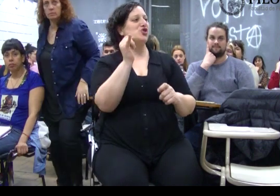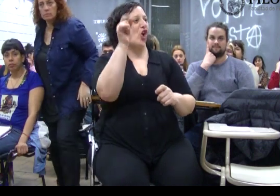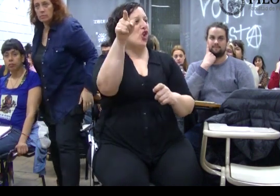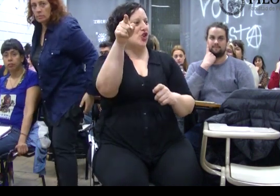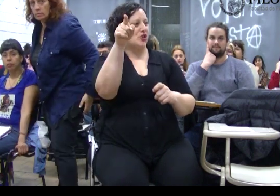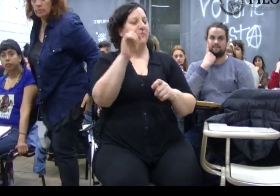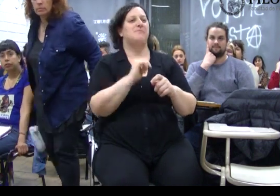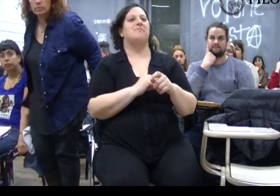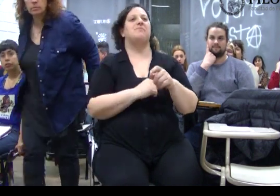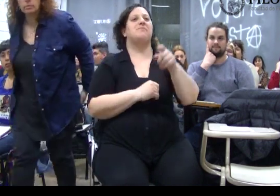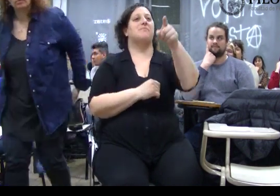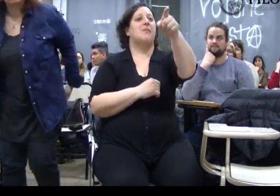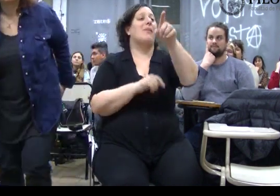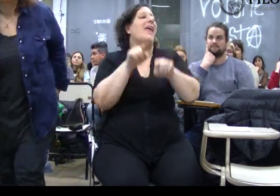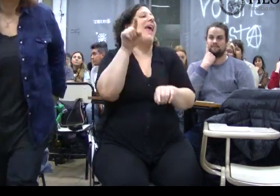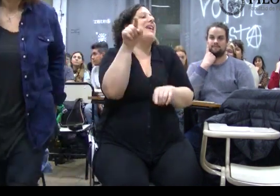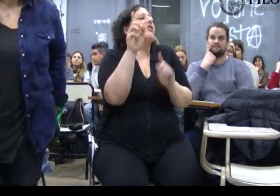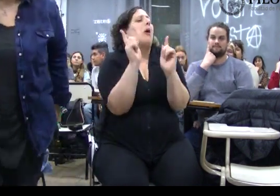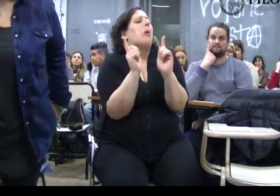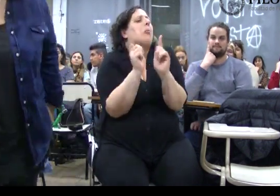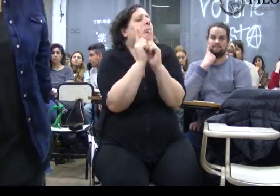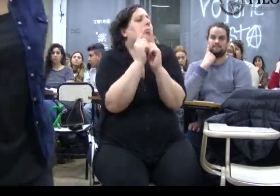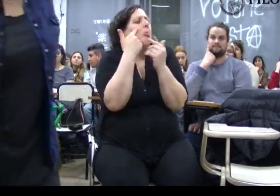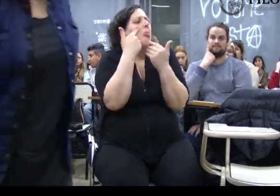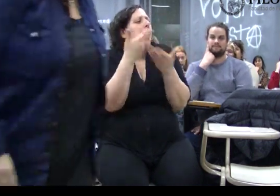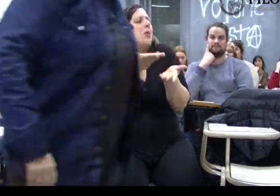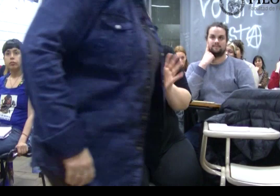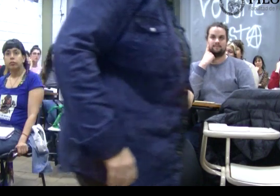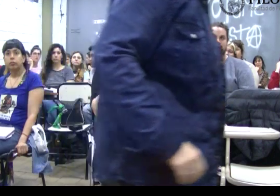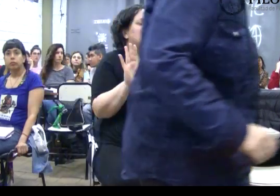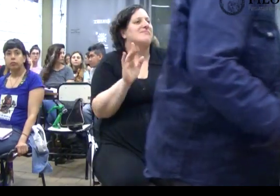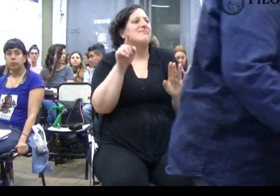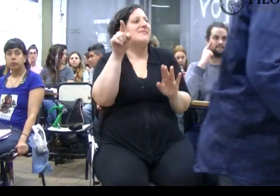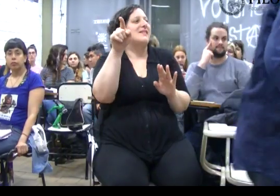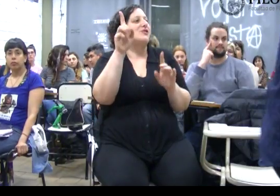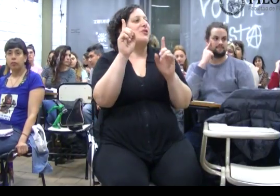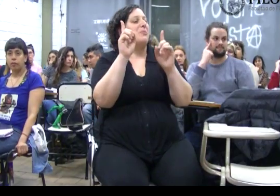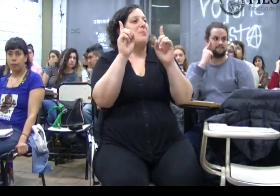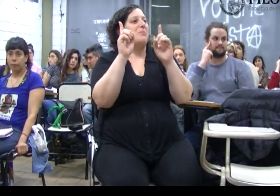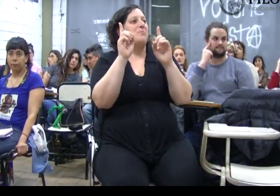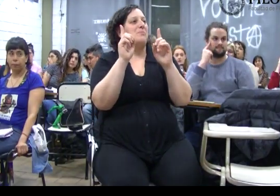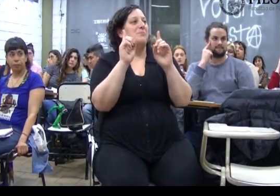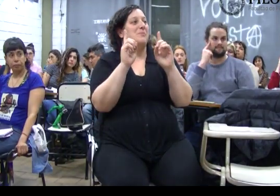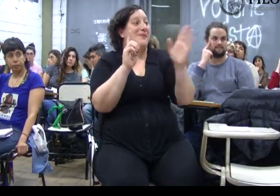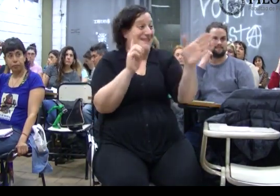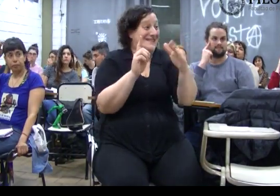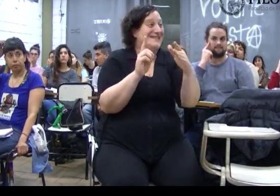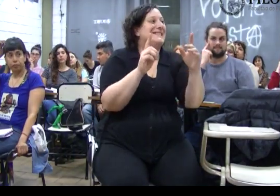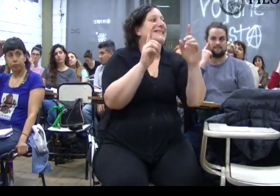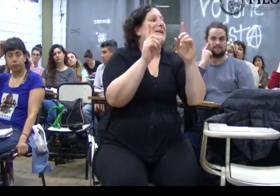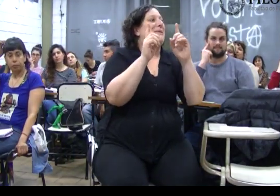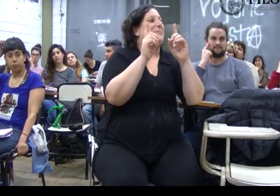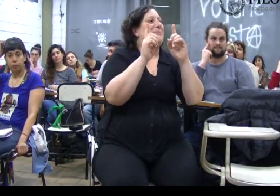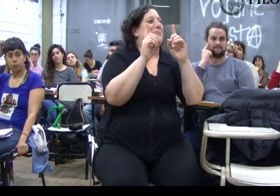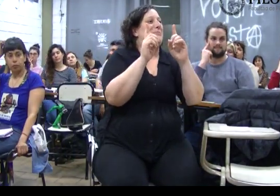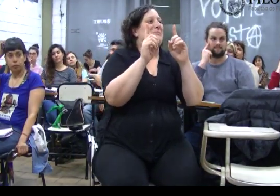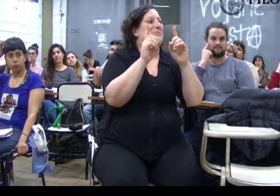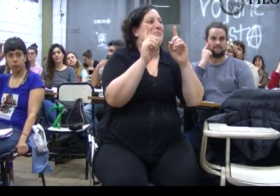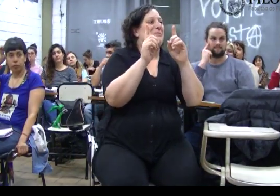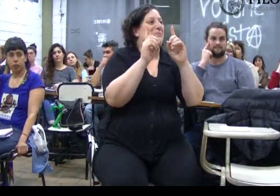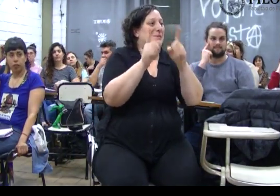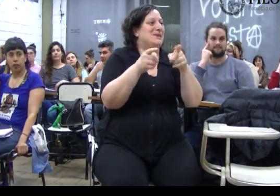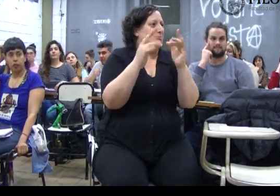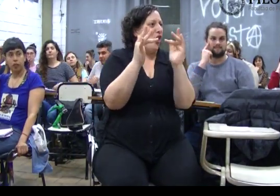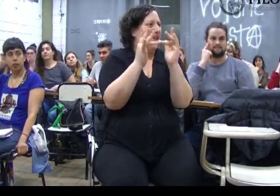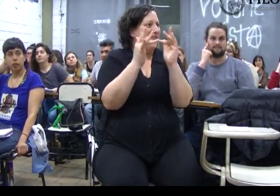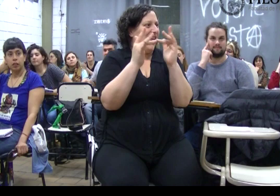Esta es solo una muestra, esta es una muestrita que tenemos en internet de los videos, de este video.